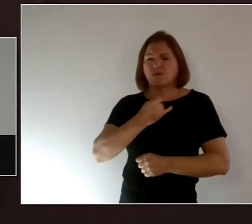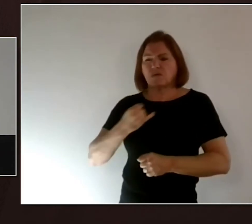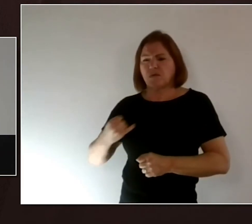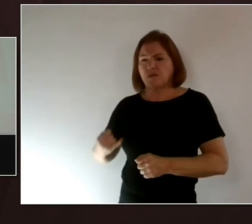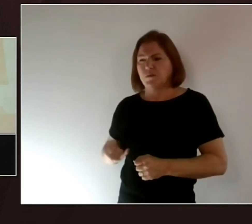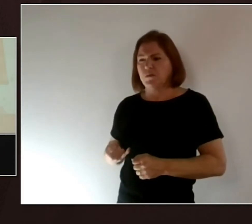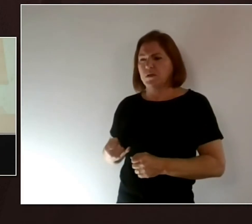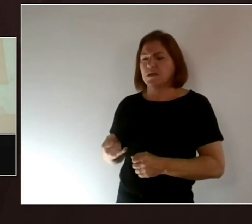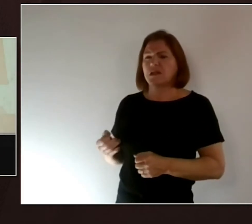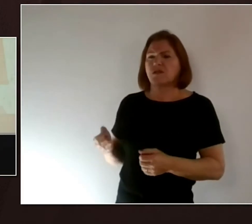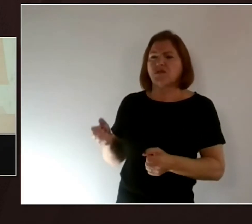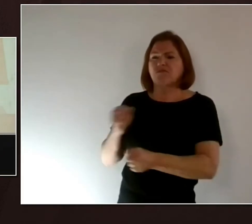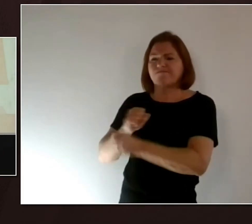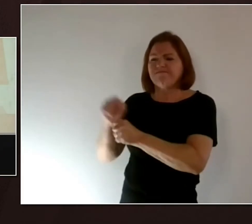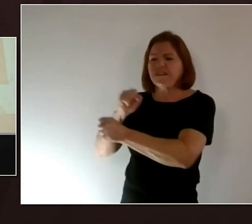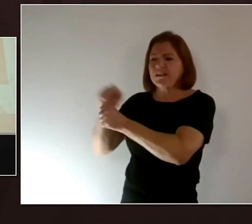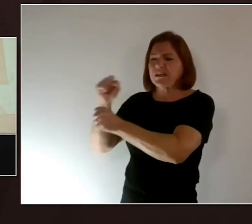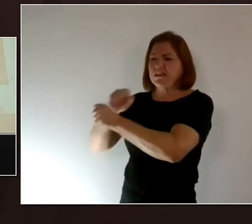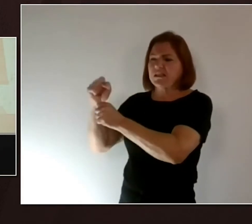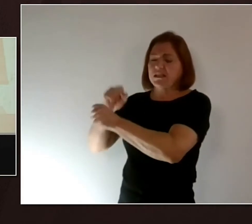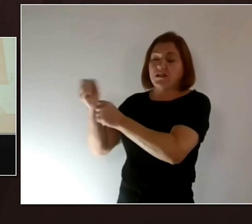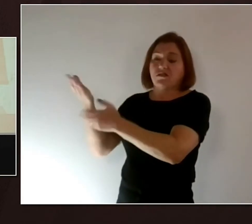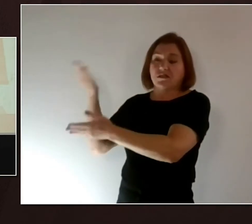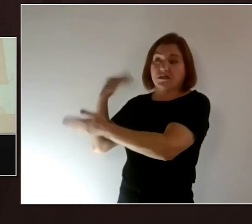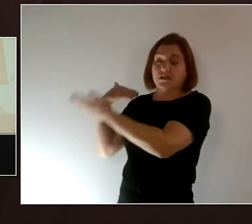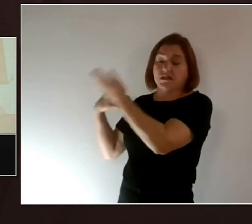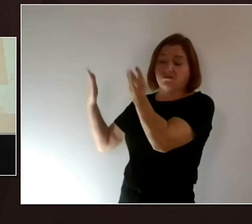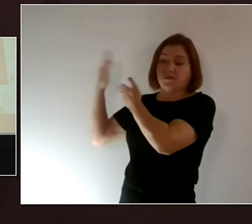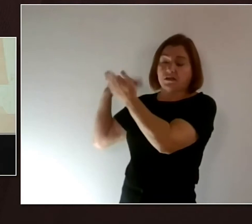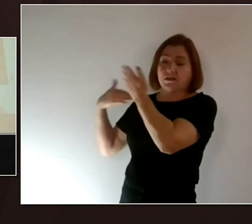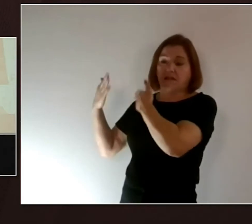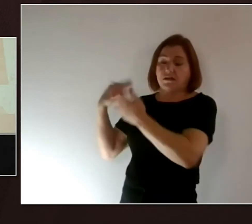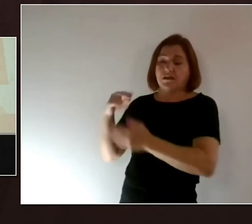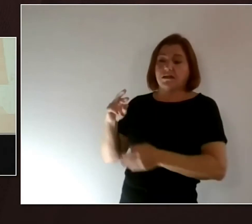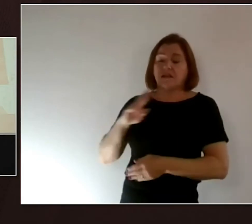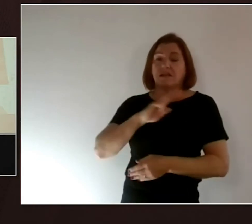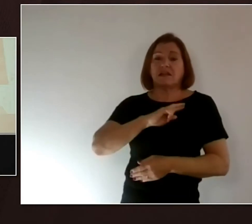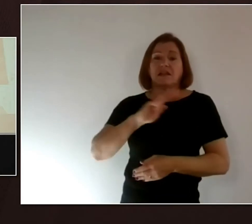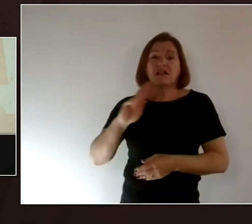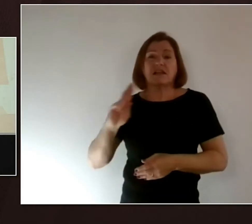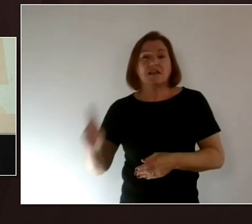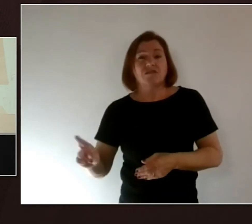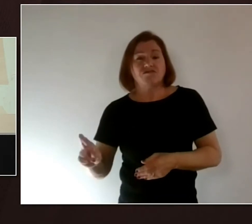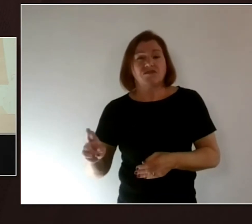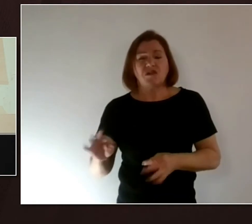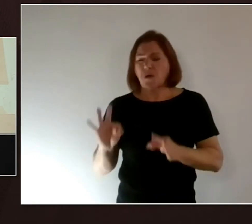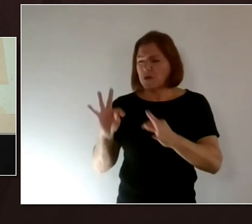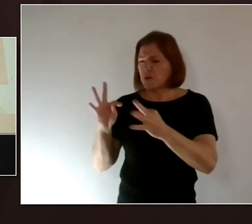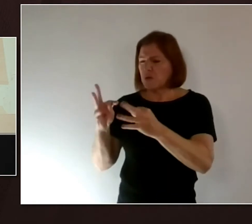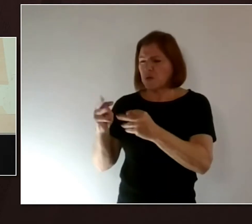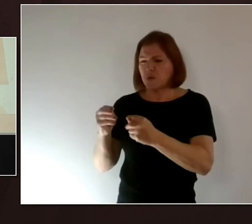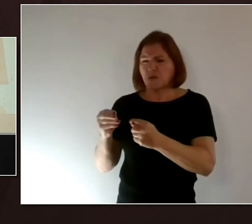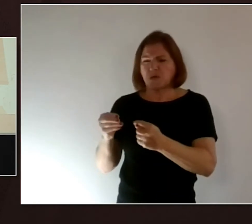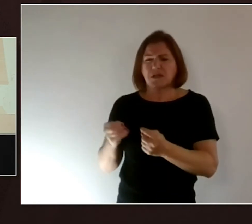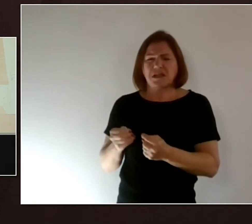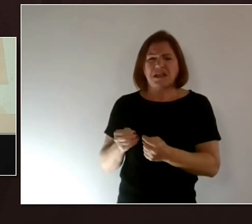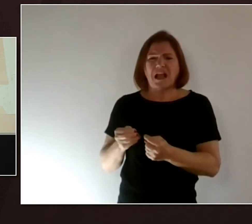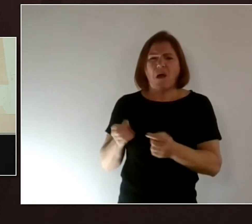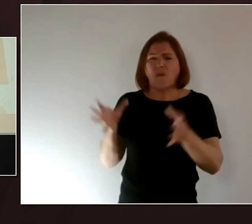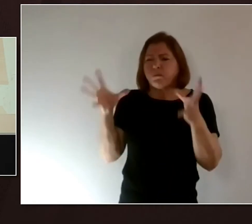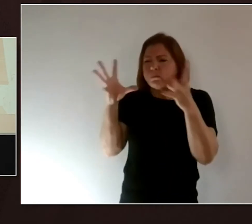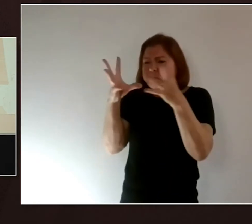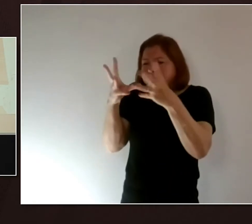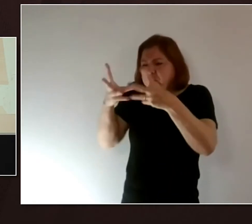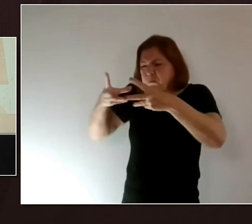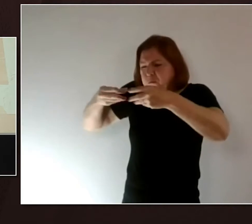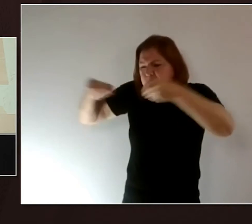da dignidade da antiga religião e a supressão total do cristianismo. Esse é o